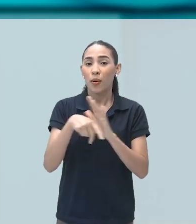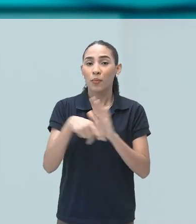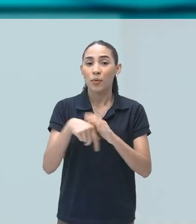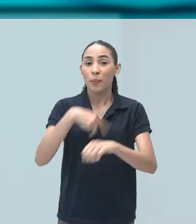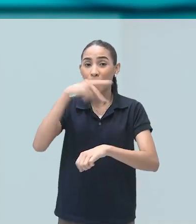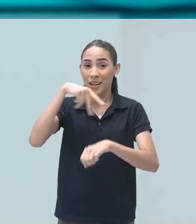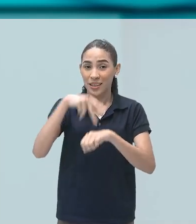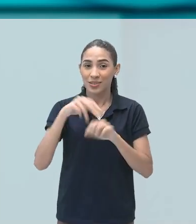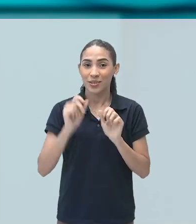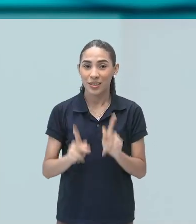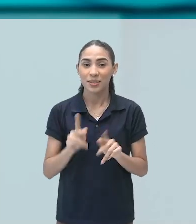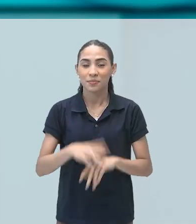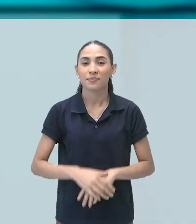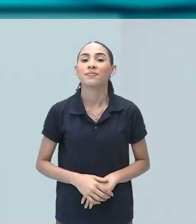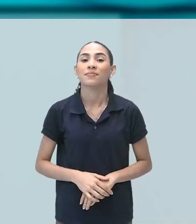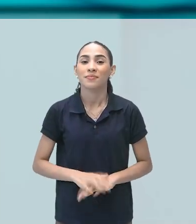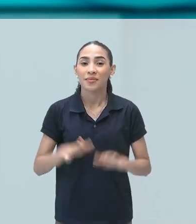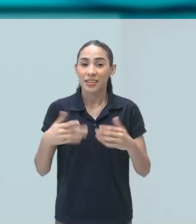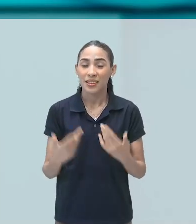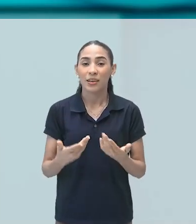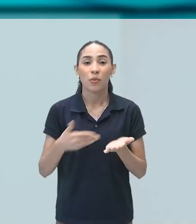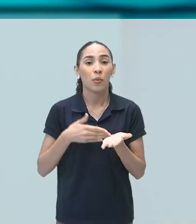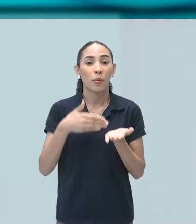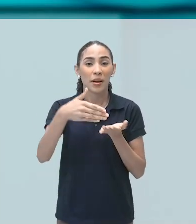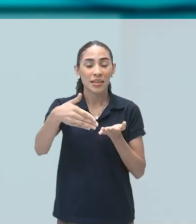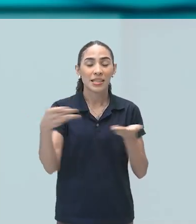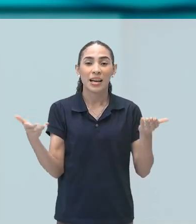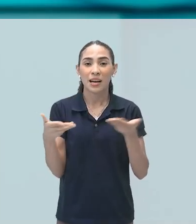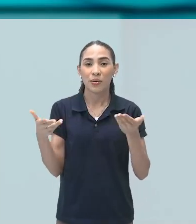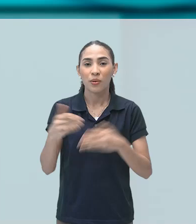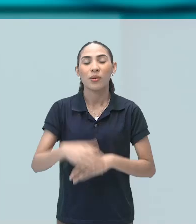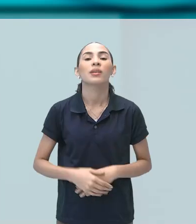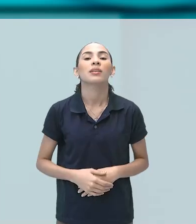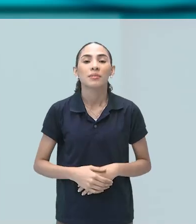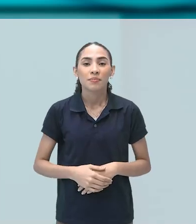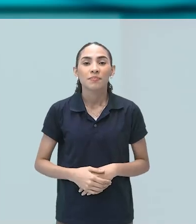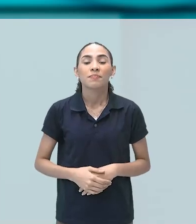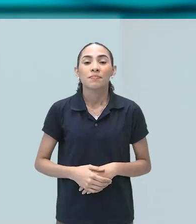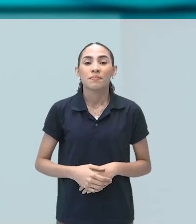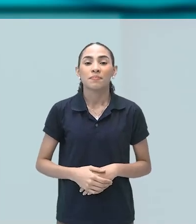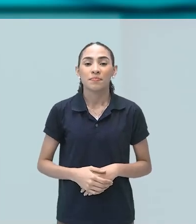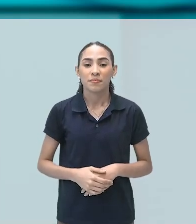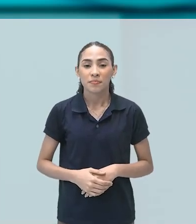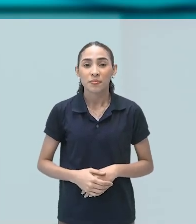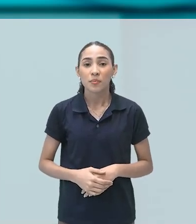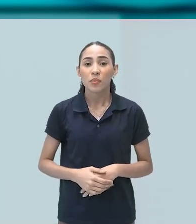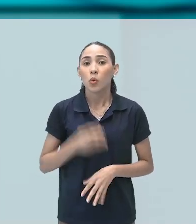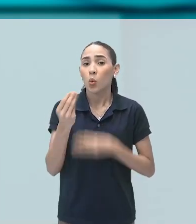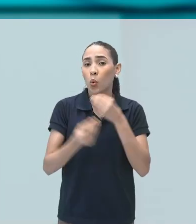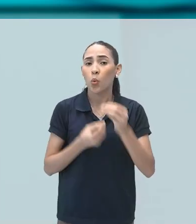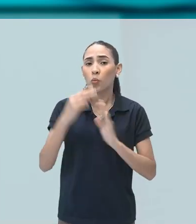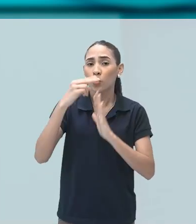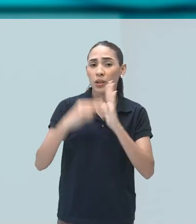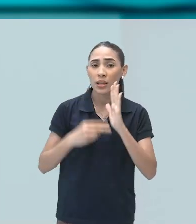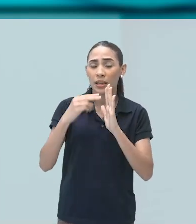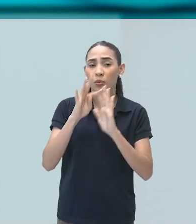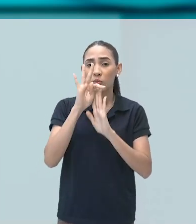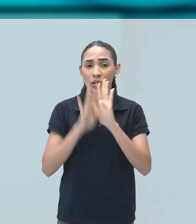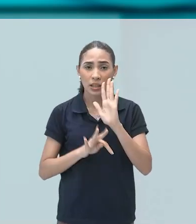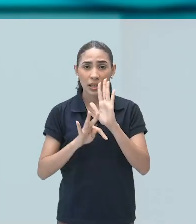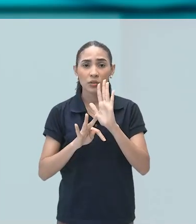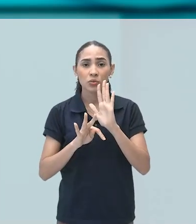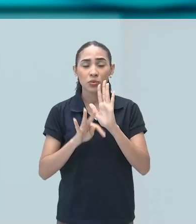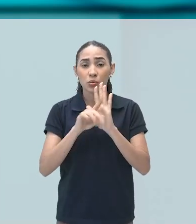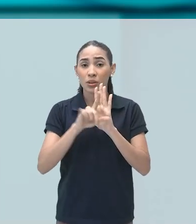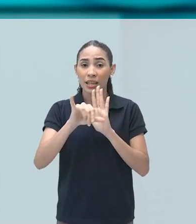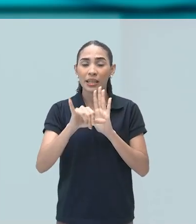país, ok? Então, vamos começar justamente respondendo essa grande questão. Como ler um texto, o